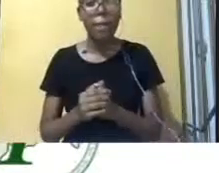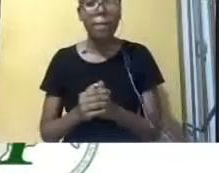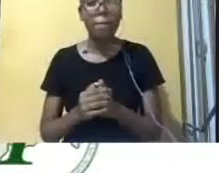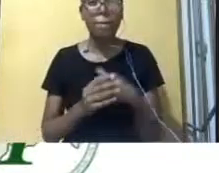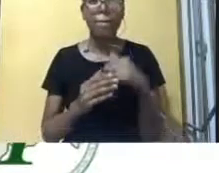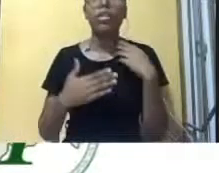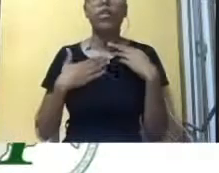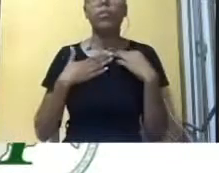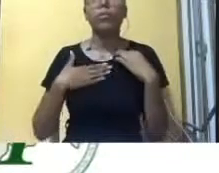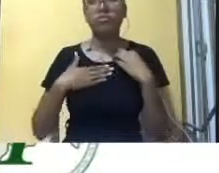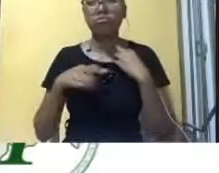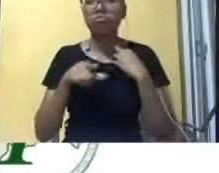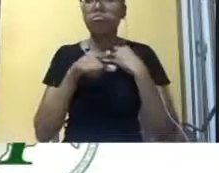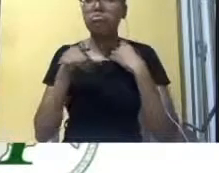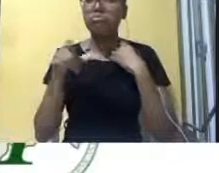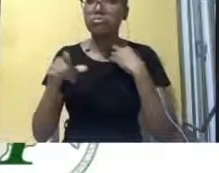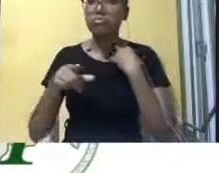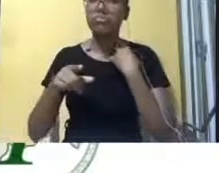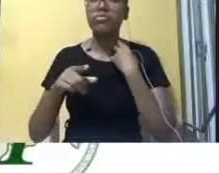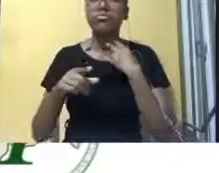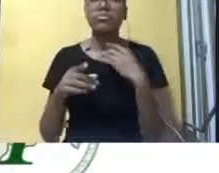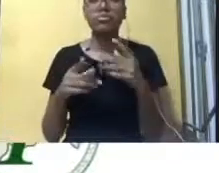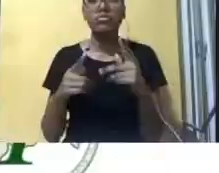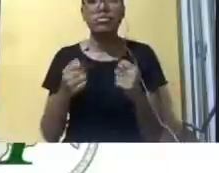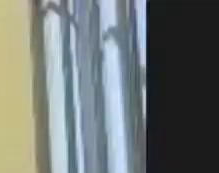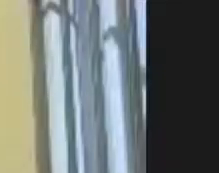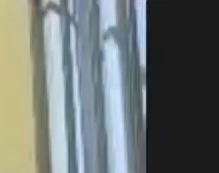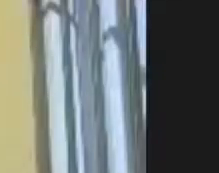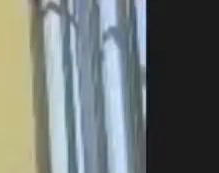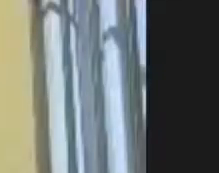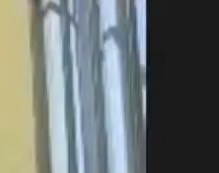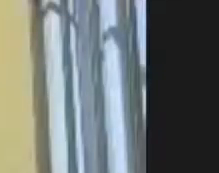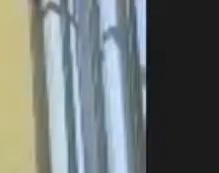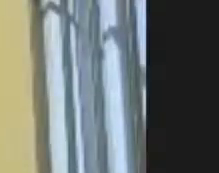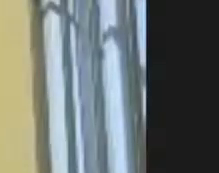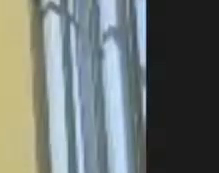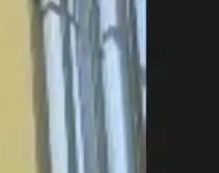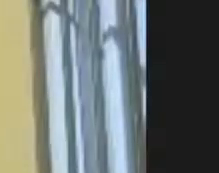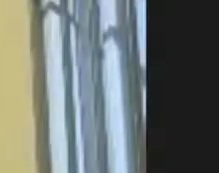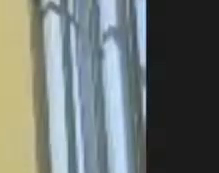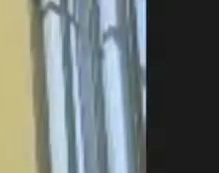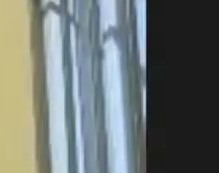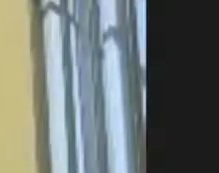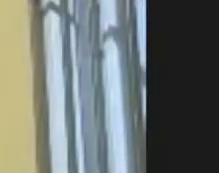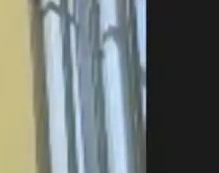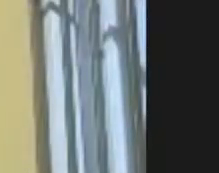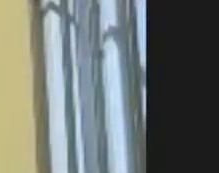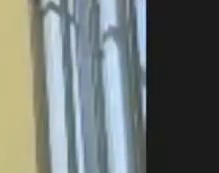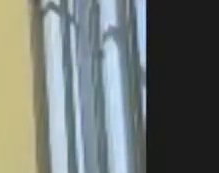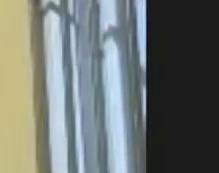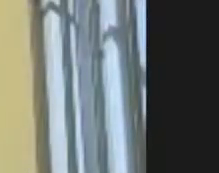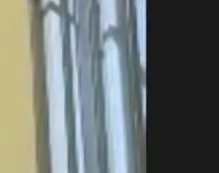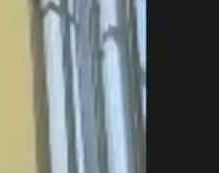con nosotros, con el CODOPSI, y también con las